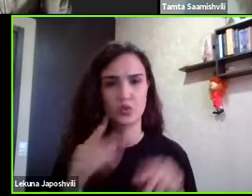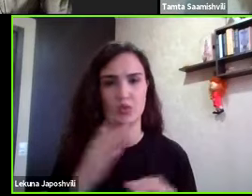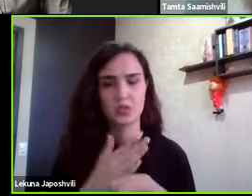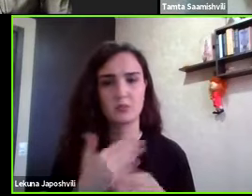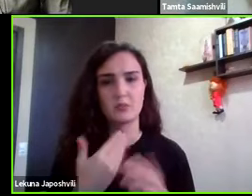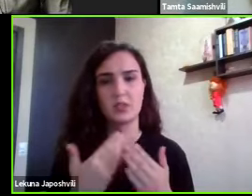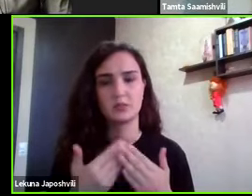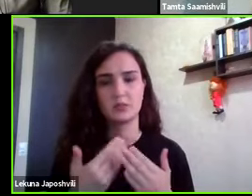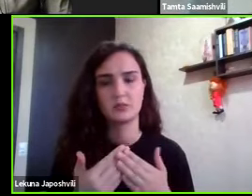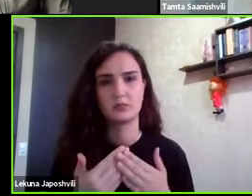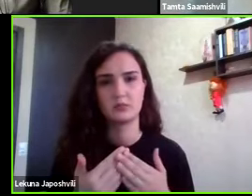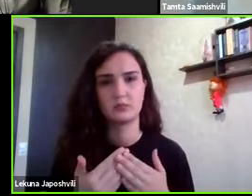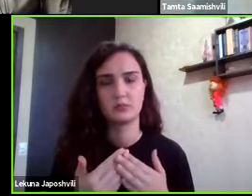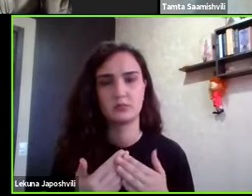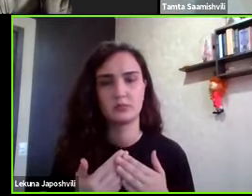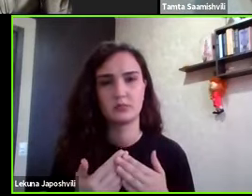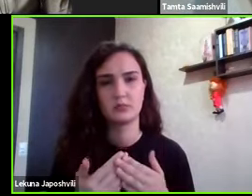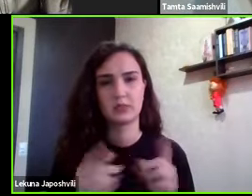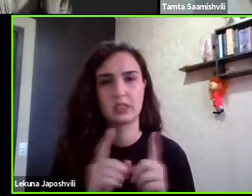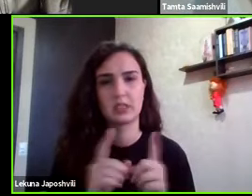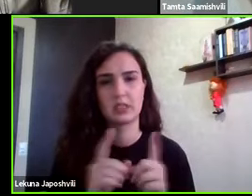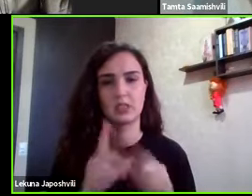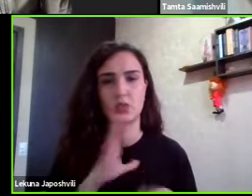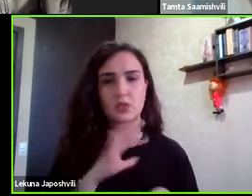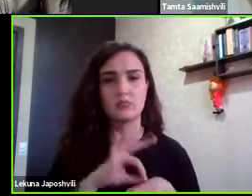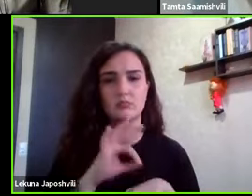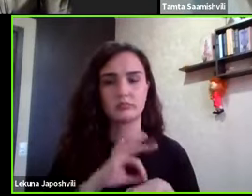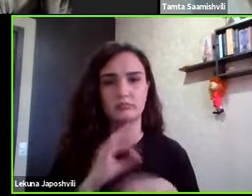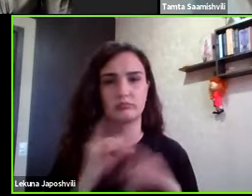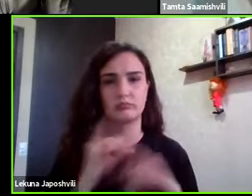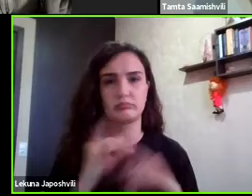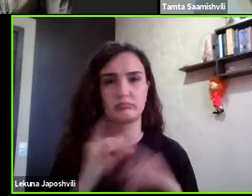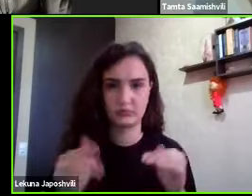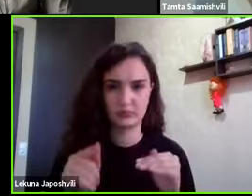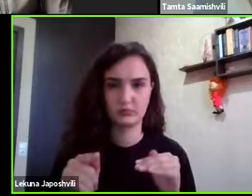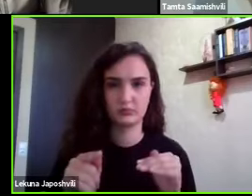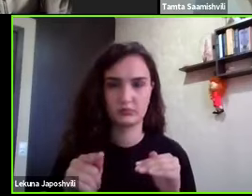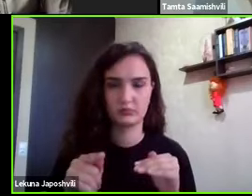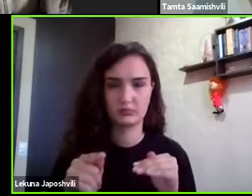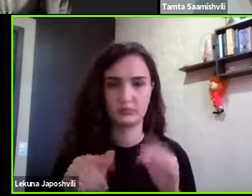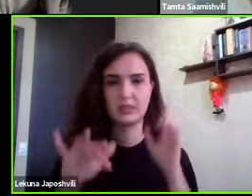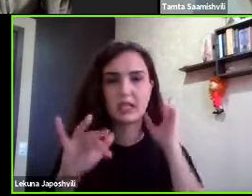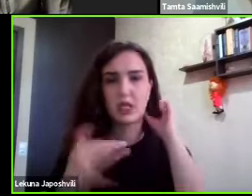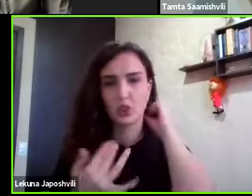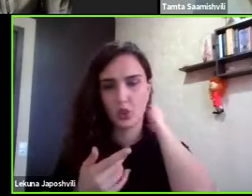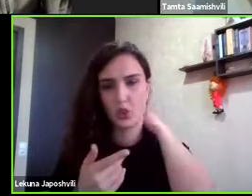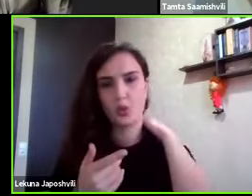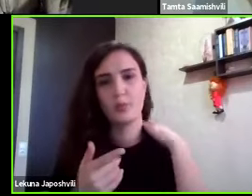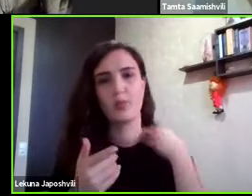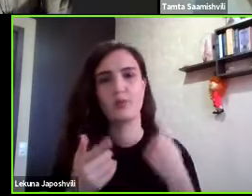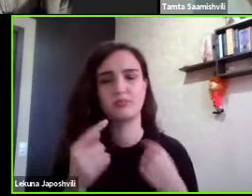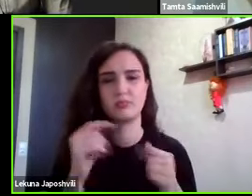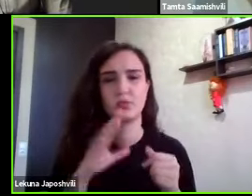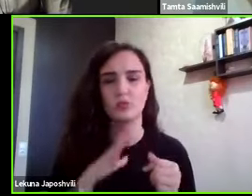მაგალითად ასეთი კლინიკა კონდეს ბავშვ დაღლილობა, აპათია,